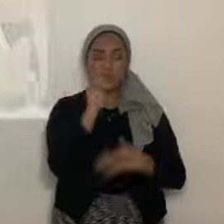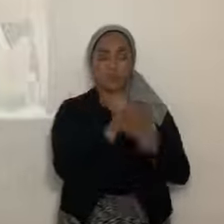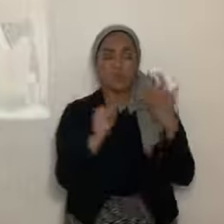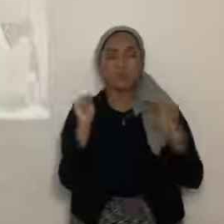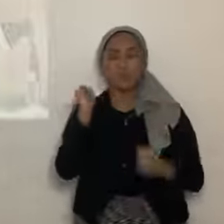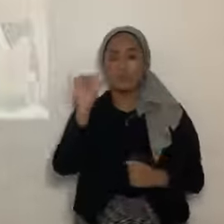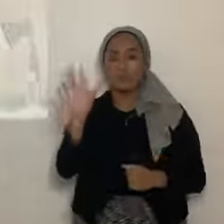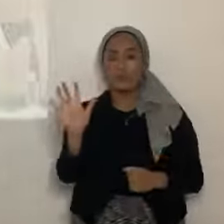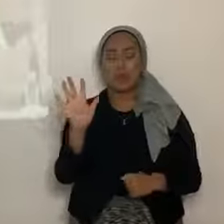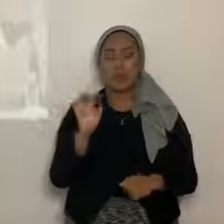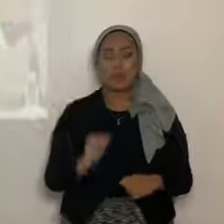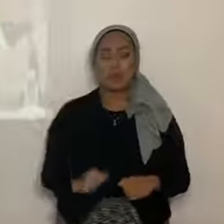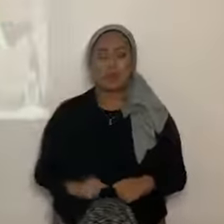5.